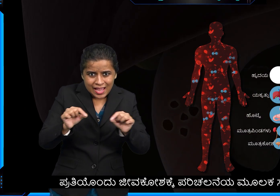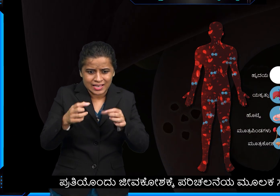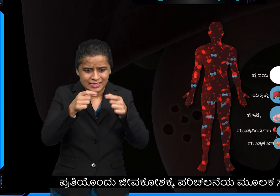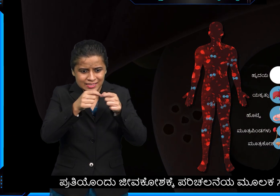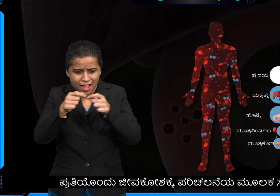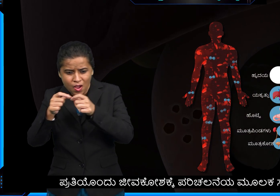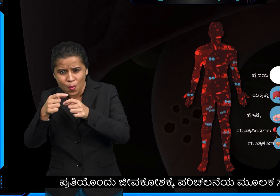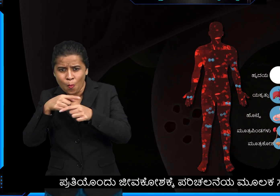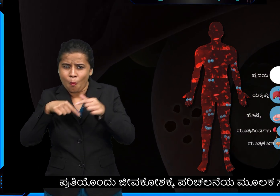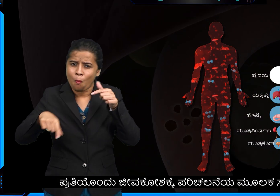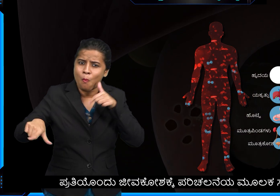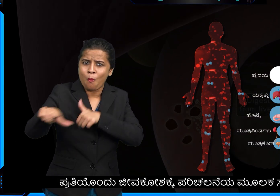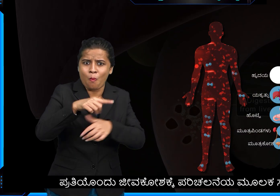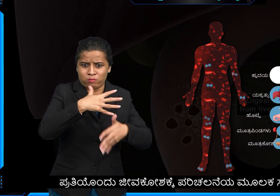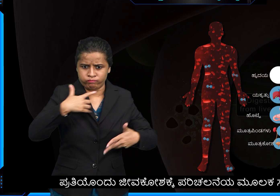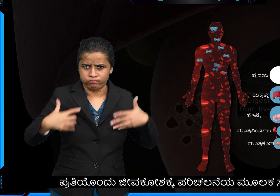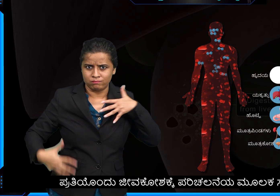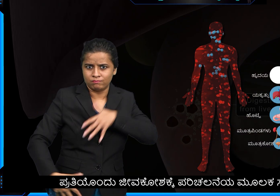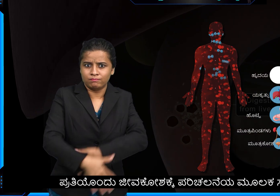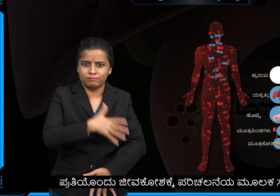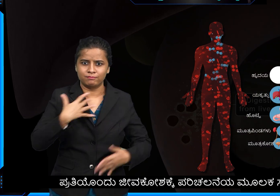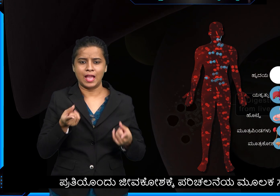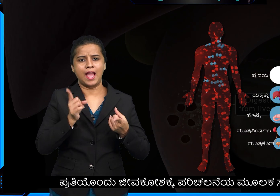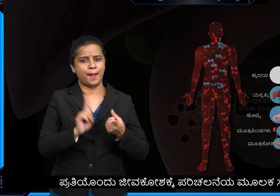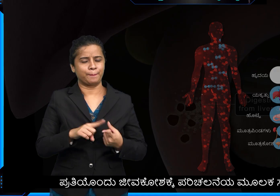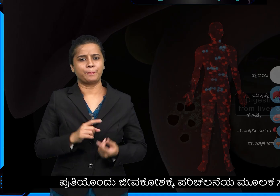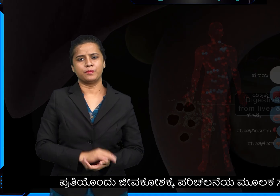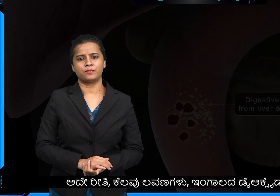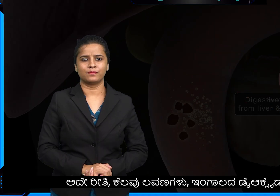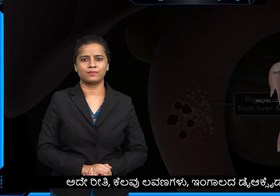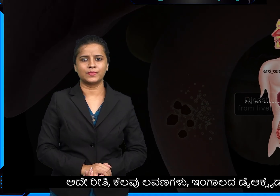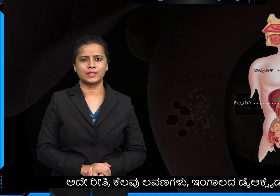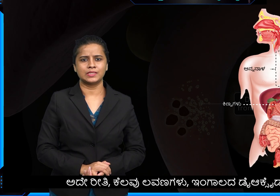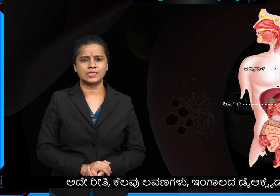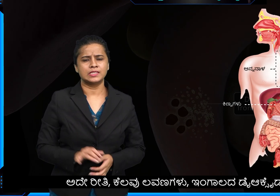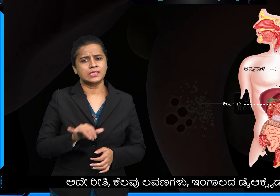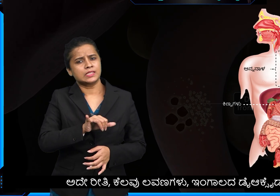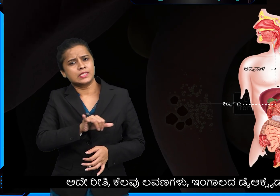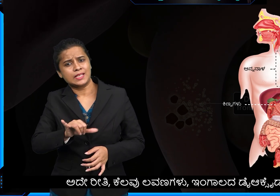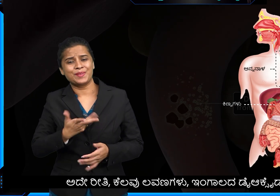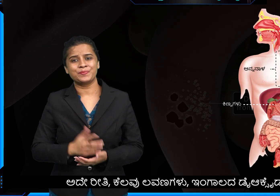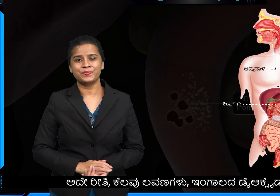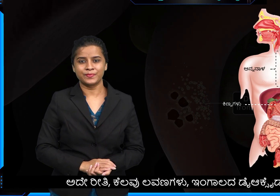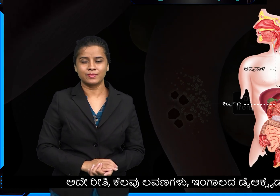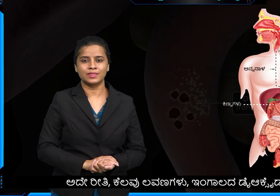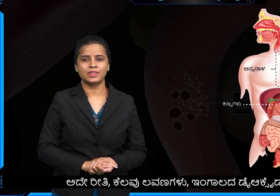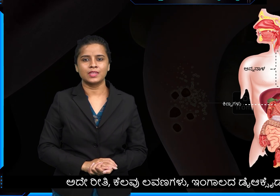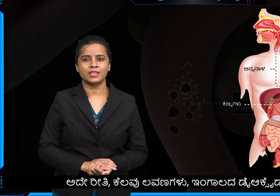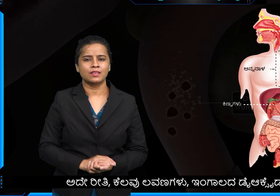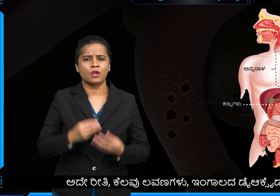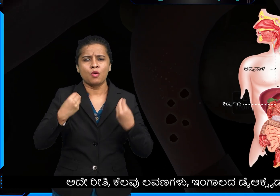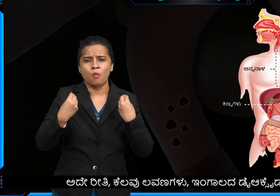ಪ್ರತಿಯೊಂದು ಜೀವಕೋಶಕ್ಕೆ ಪರಿಚಲನೆಯ ಮೂಲಕ ಸಾಗಿಸುತ್ತದೆ. ಅದೇ ರೀತಿ ಕೆಲವು ಲವಣಗಳು,